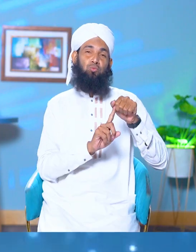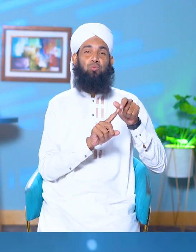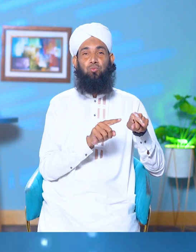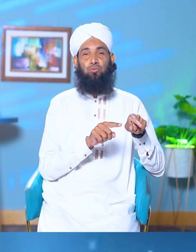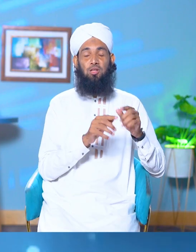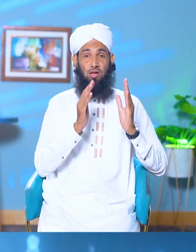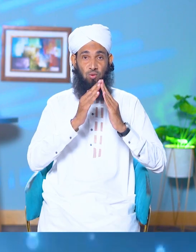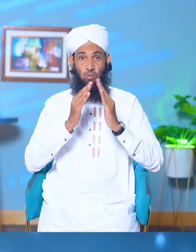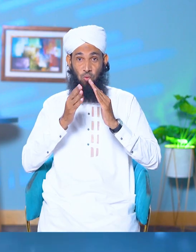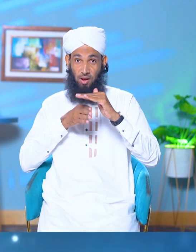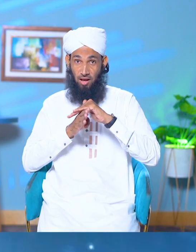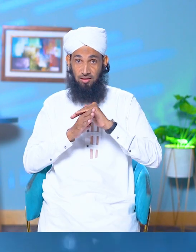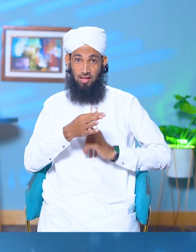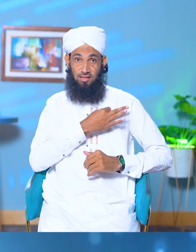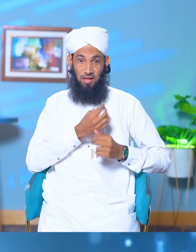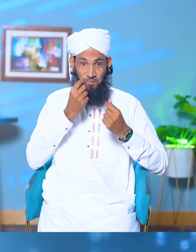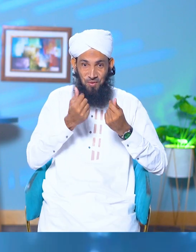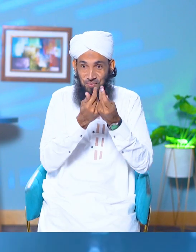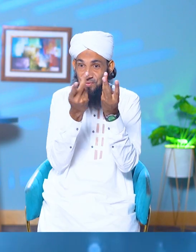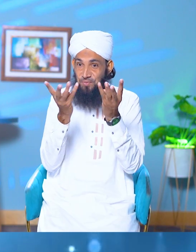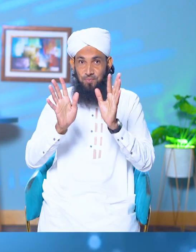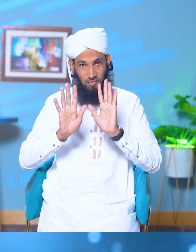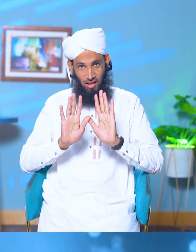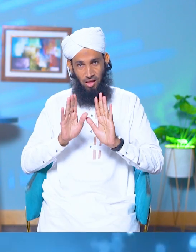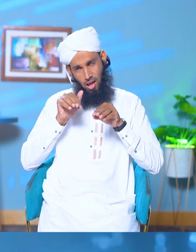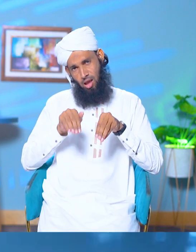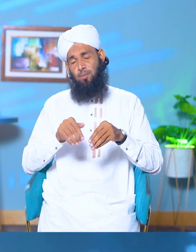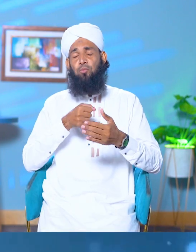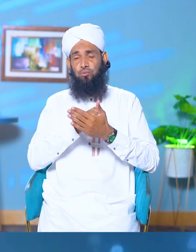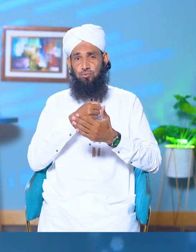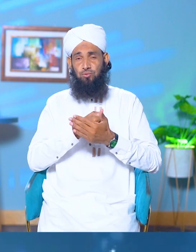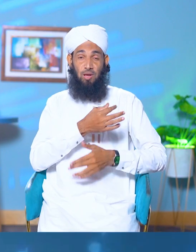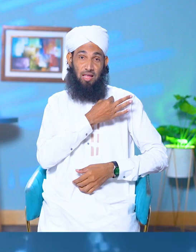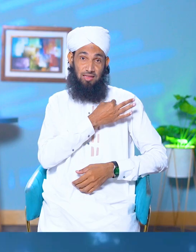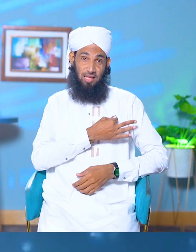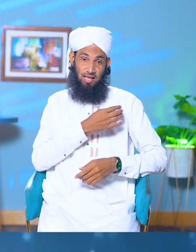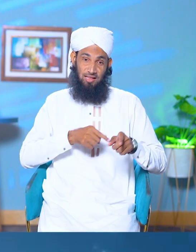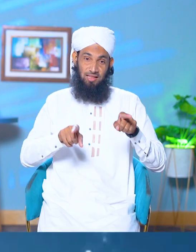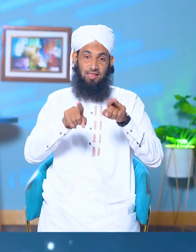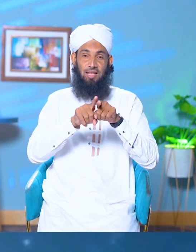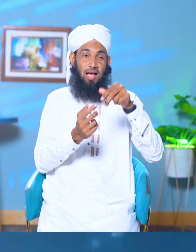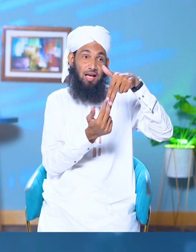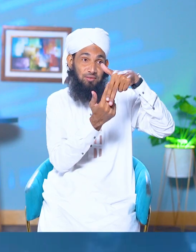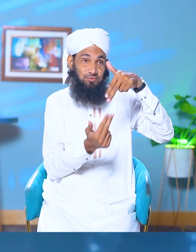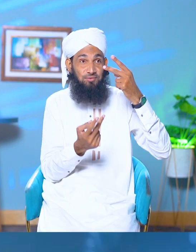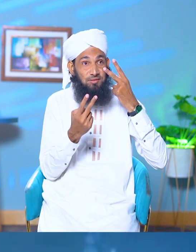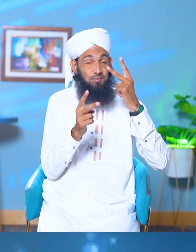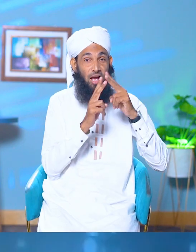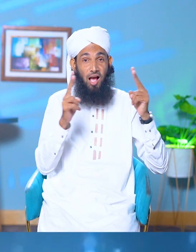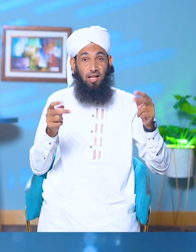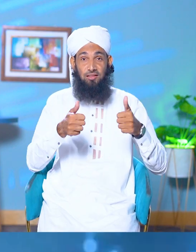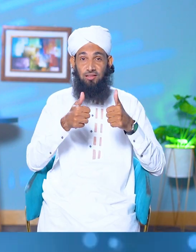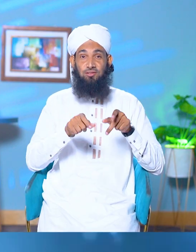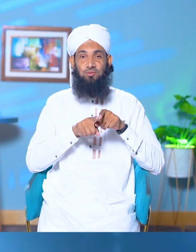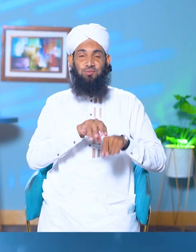لگے، گھروں میں جب دینی ماحول ہو گیا نا تو گھر کا ذہن بن گیا نا، اب یہ برادری کے باہر آ جاتا ہے کہ یار سیرت دیکھنی